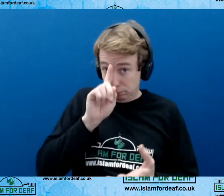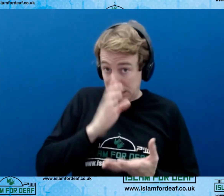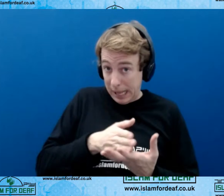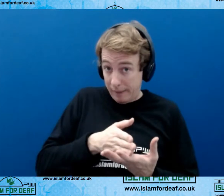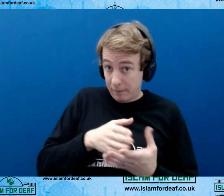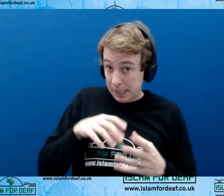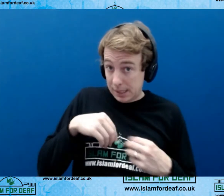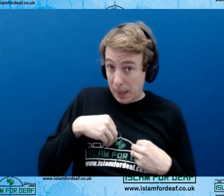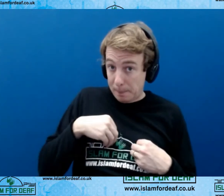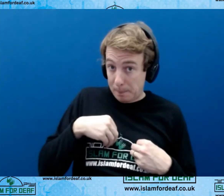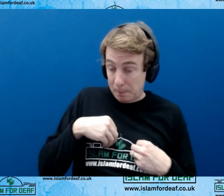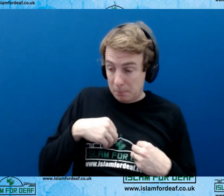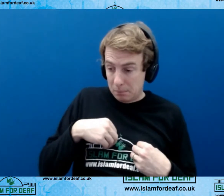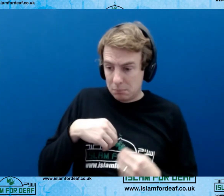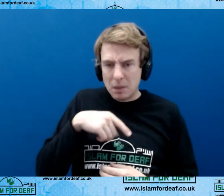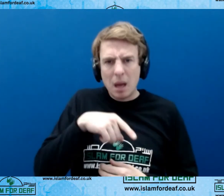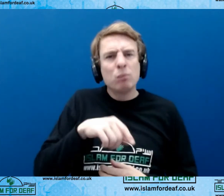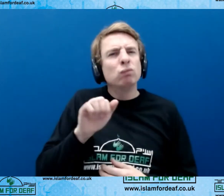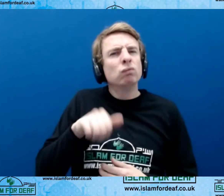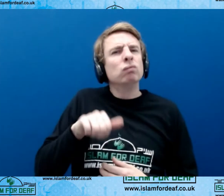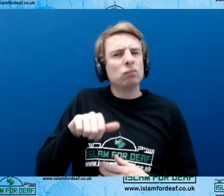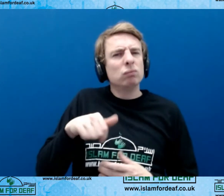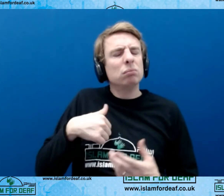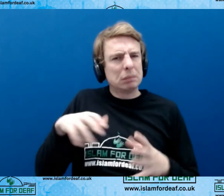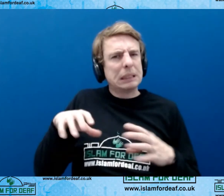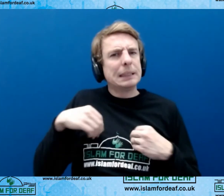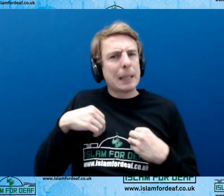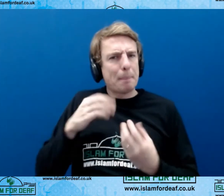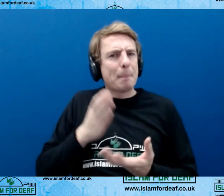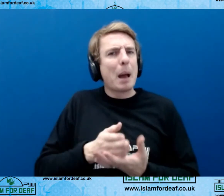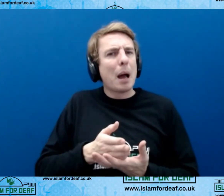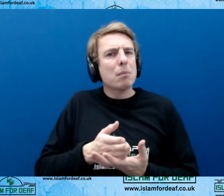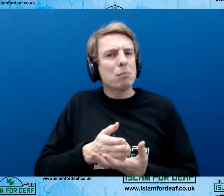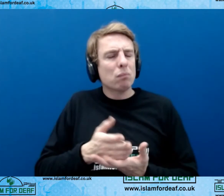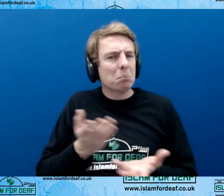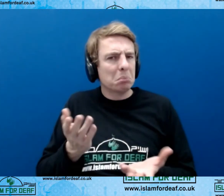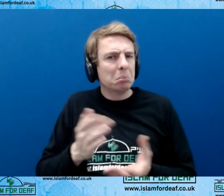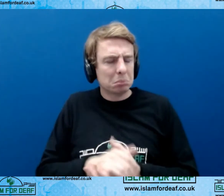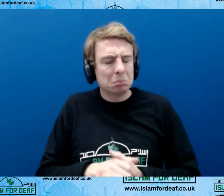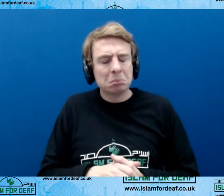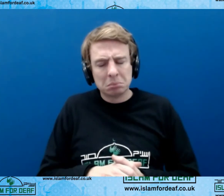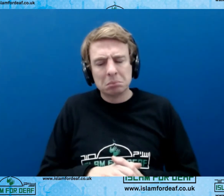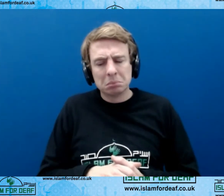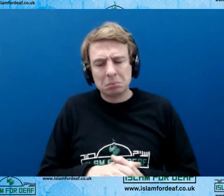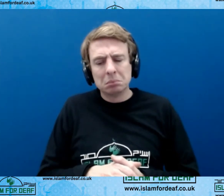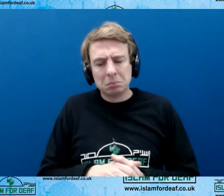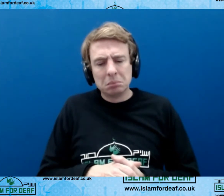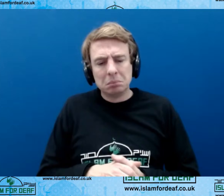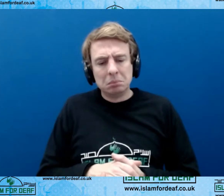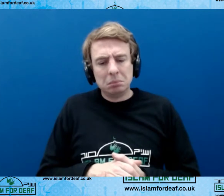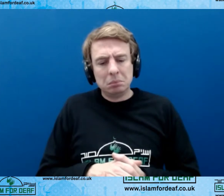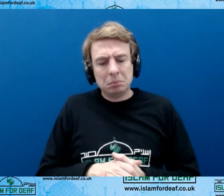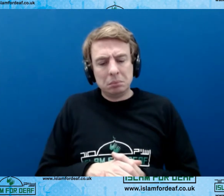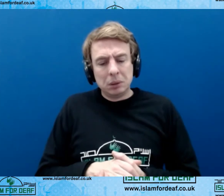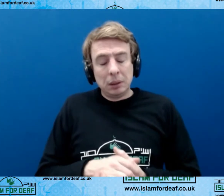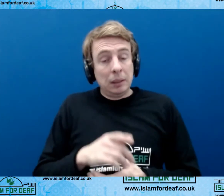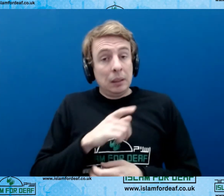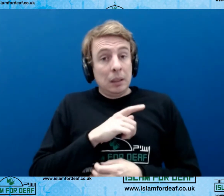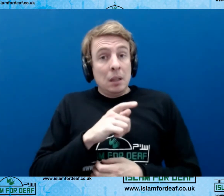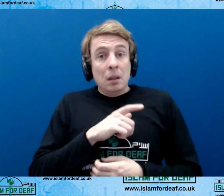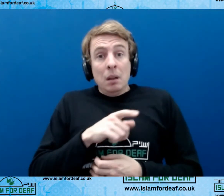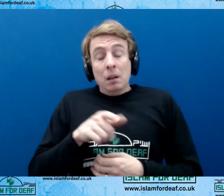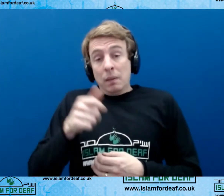course. لأنهم لم يعهدوا عليه كذبا عليه الصلاة والسلام. Because they didn't know him to be someone who